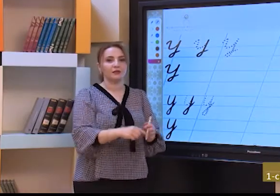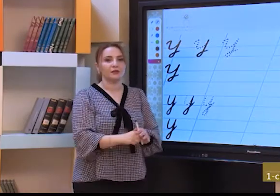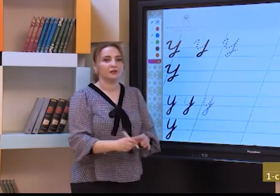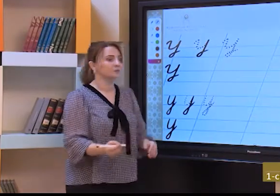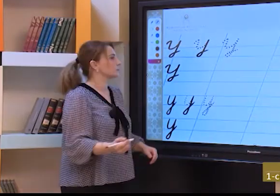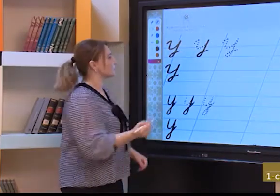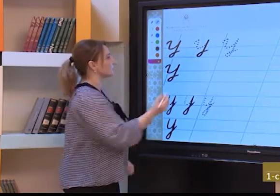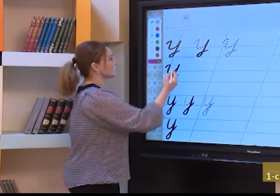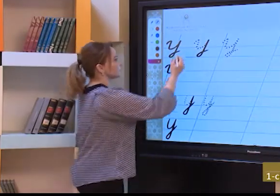baxaq.